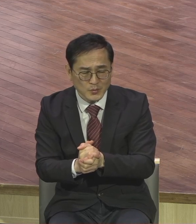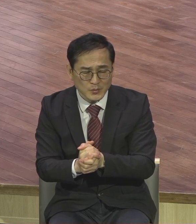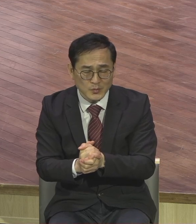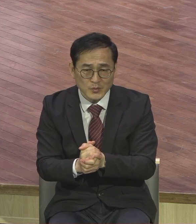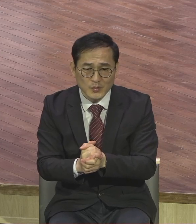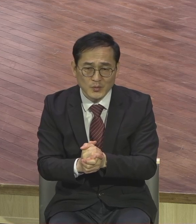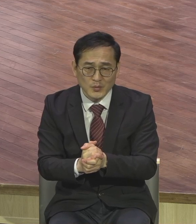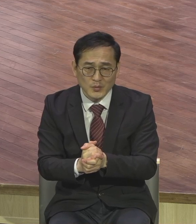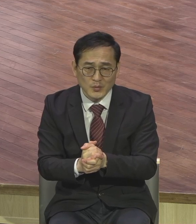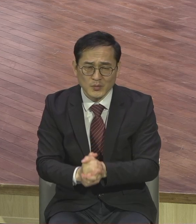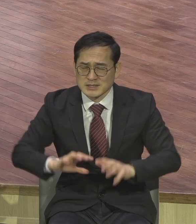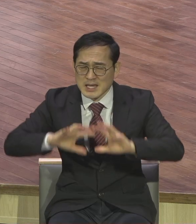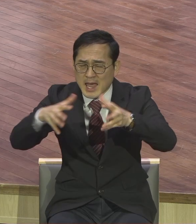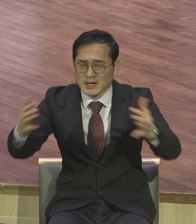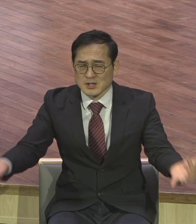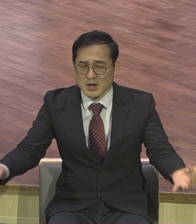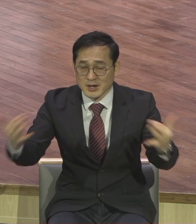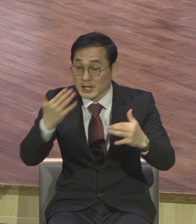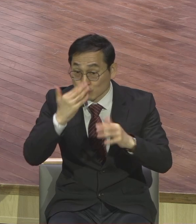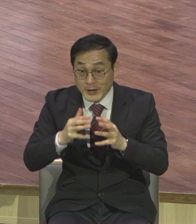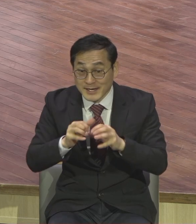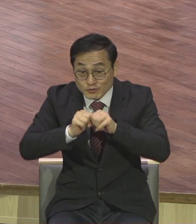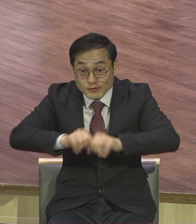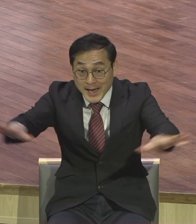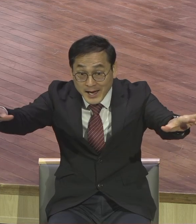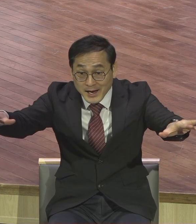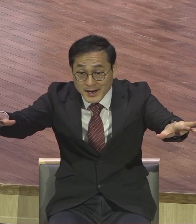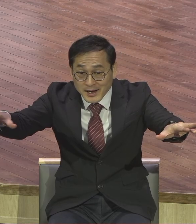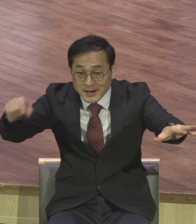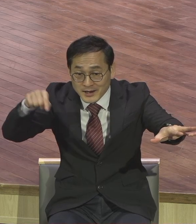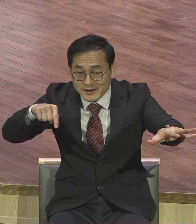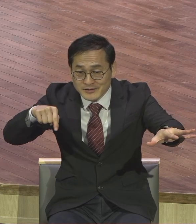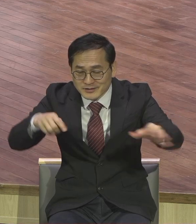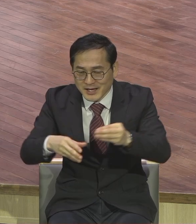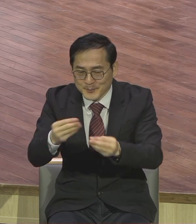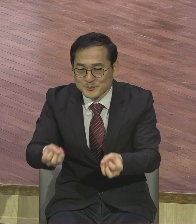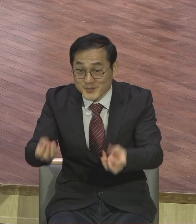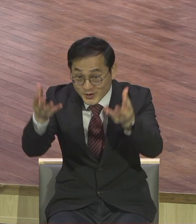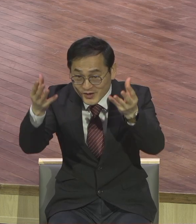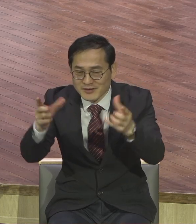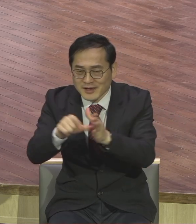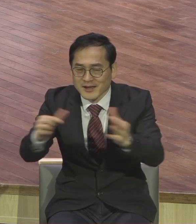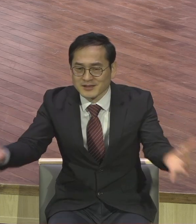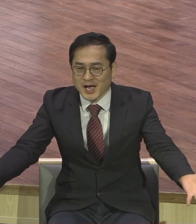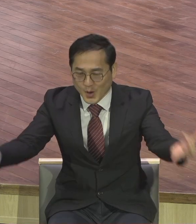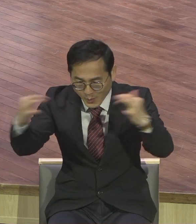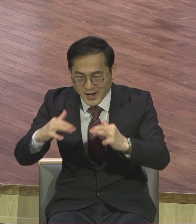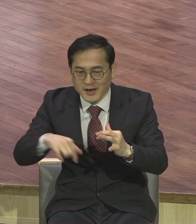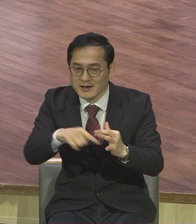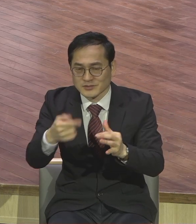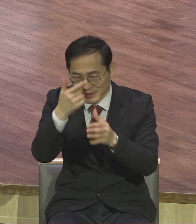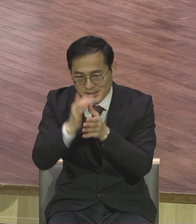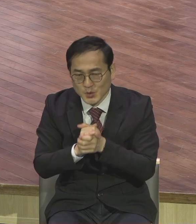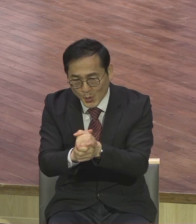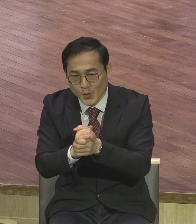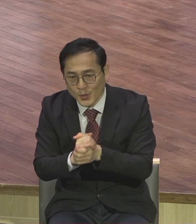충격받았어요. 전 세계에서 온 이 유대인들이 너무너무 이 성령의 역사를 보고